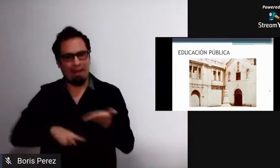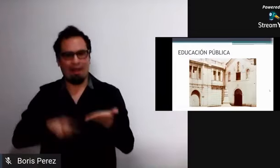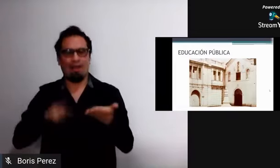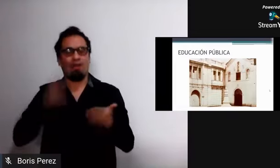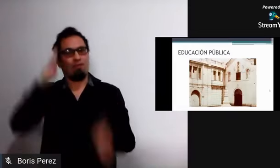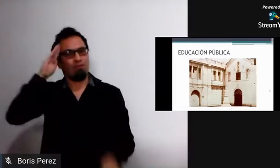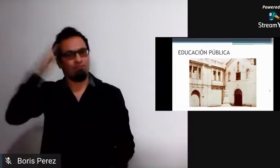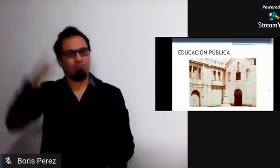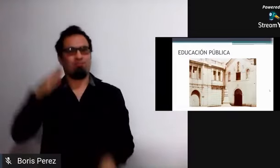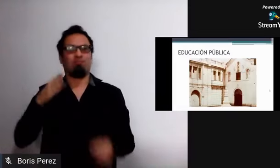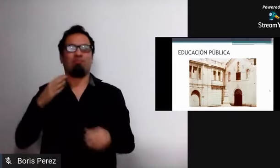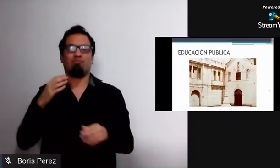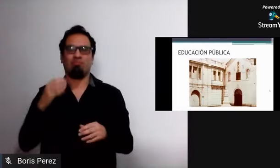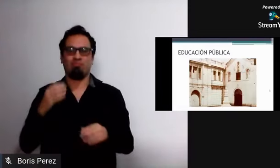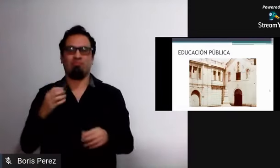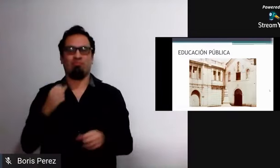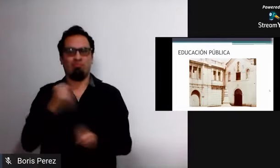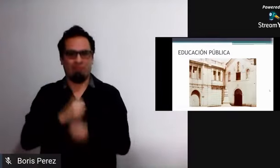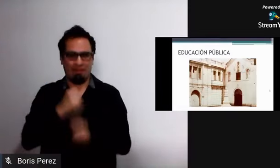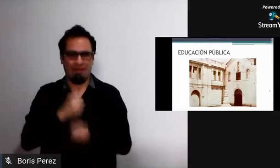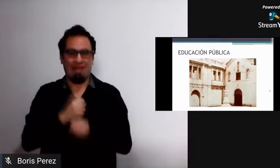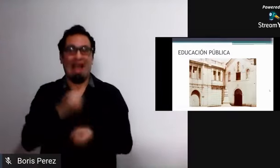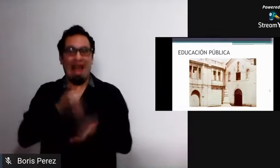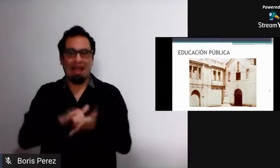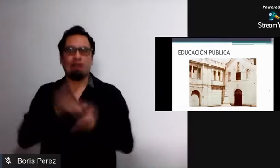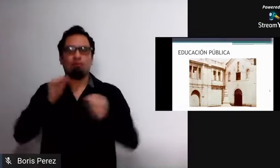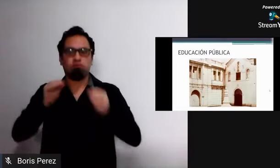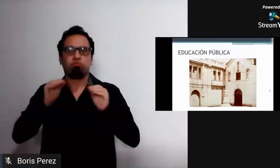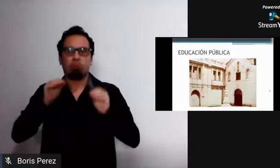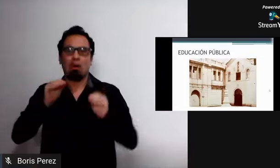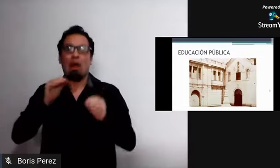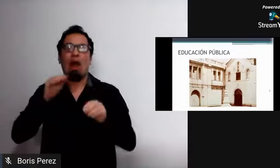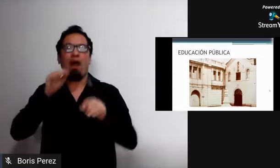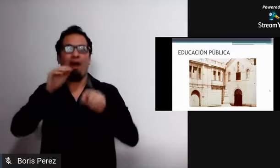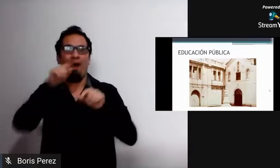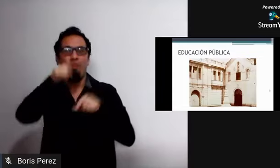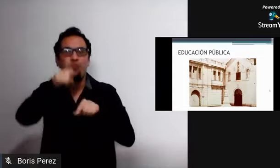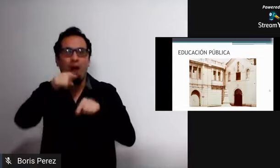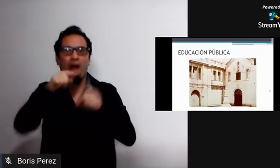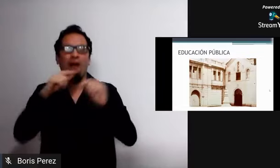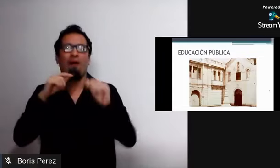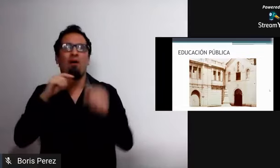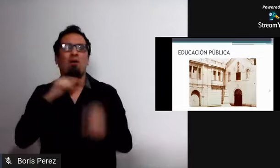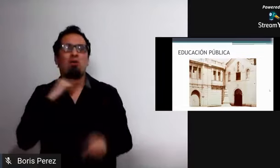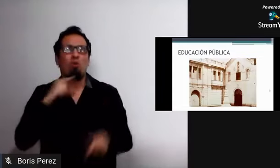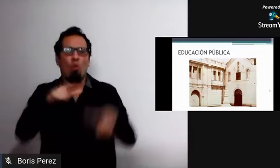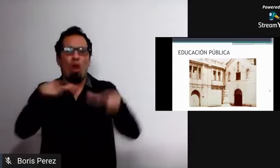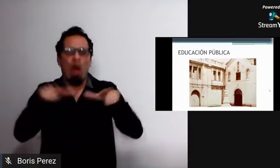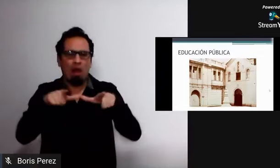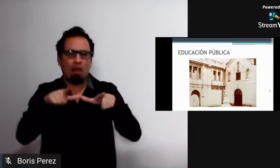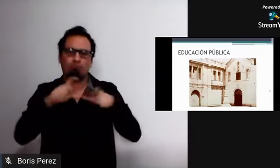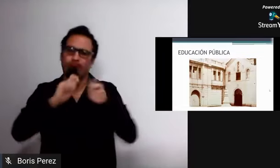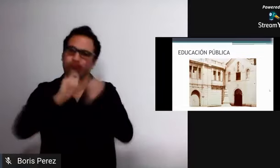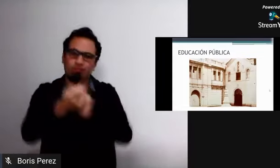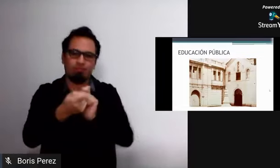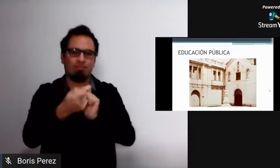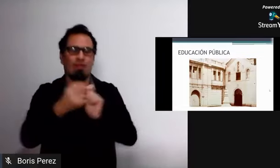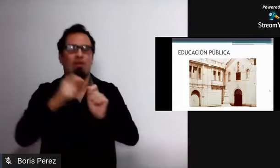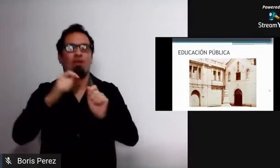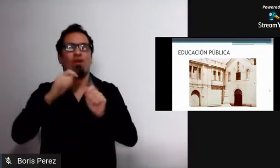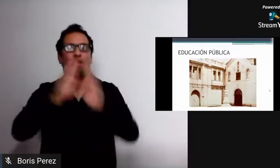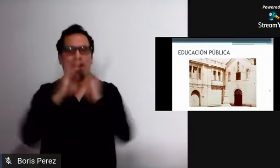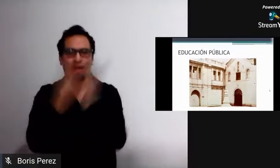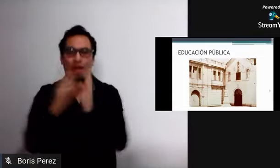empiezan a gestar todo el tema de alfabetización, enseñanza de la lectura, la escritura, a cursar